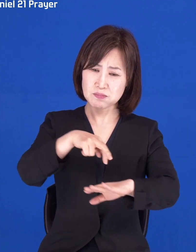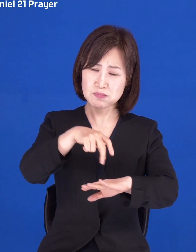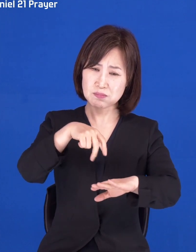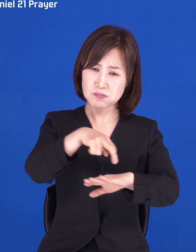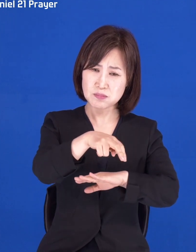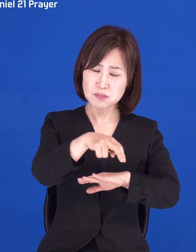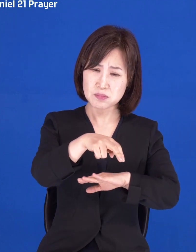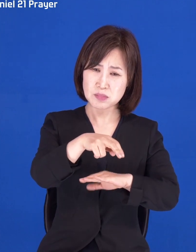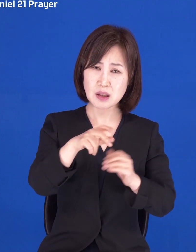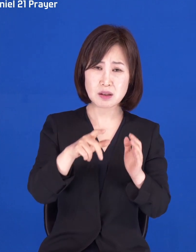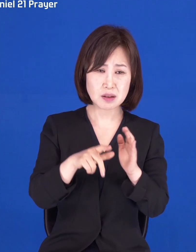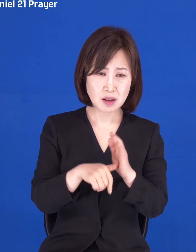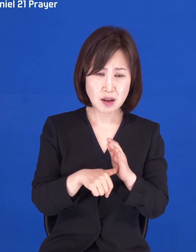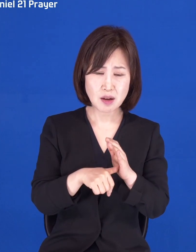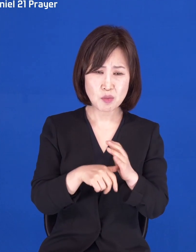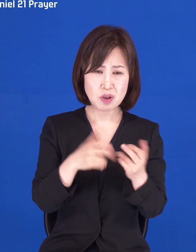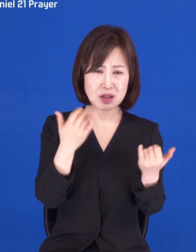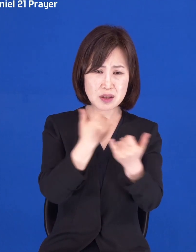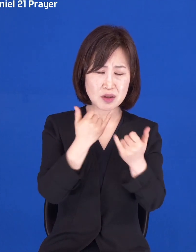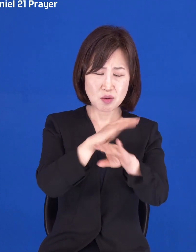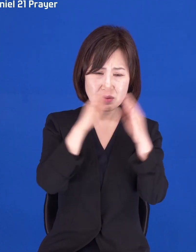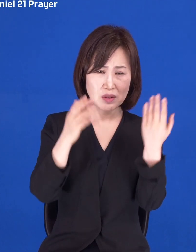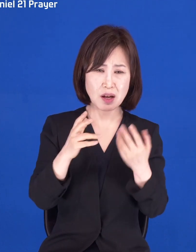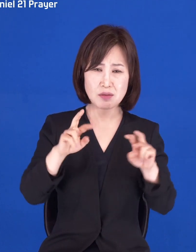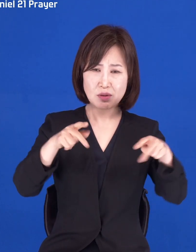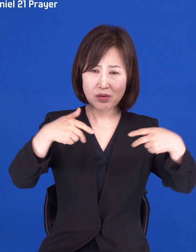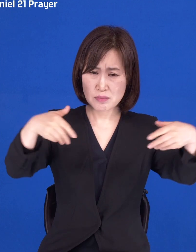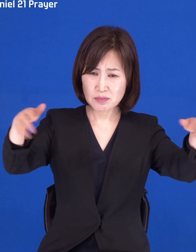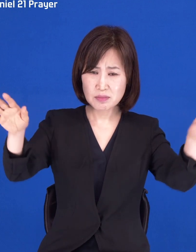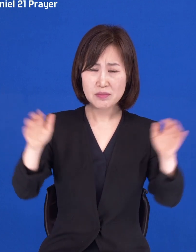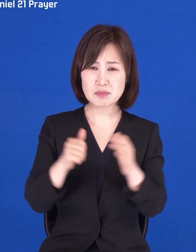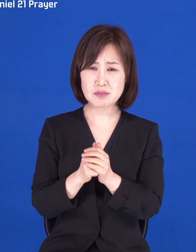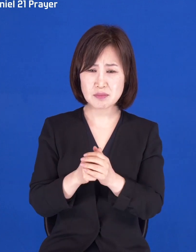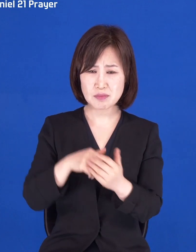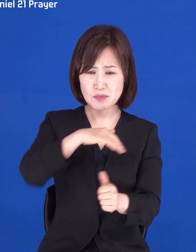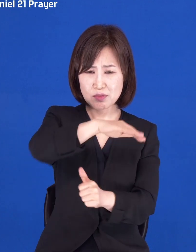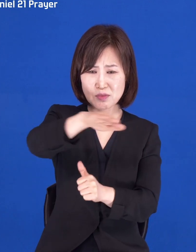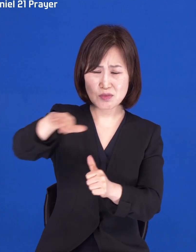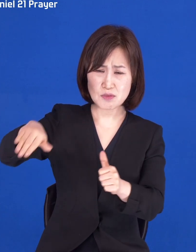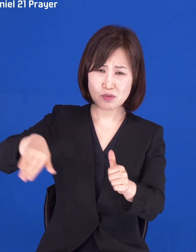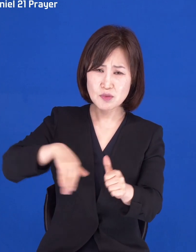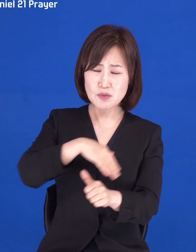친척들도 다 떠나고 내 주변에는 아무도 없는 거예요.